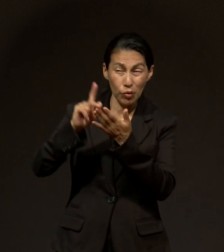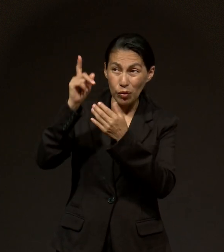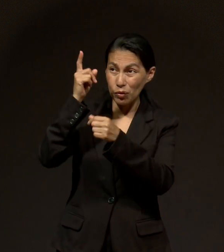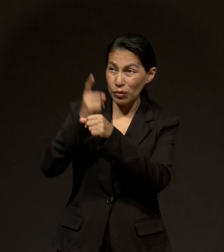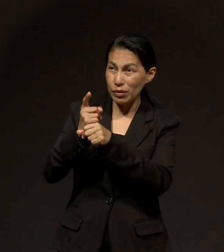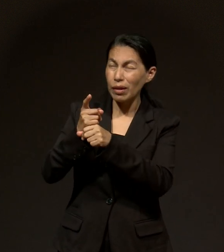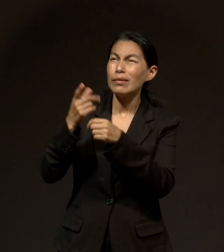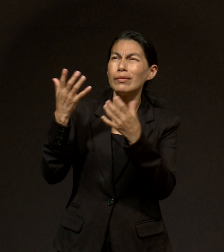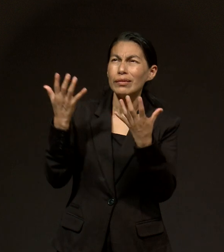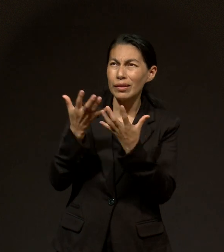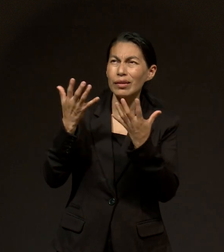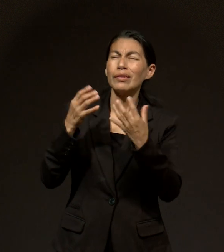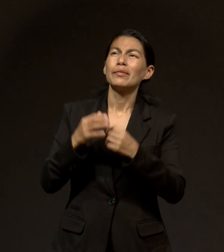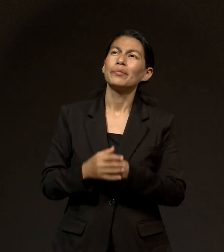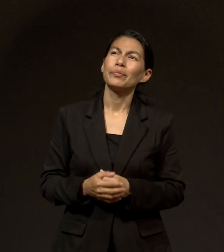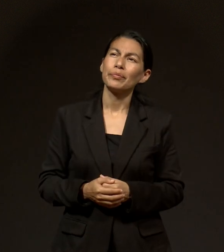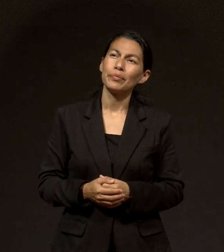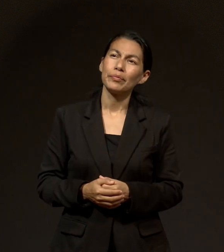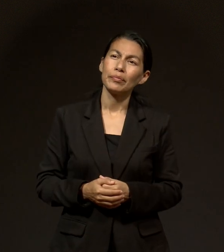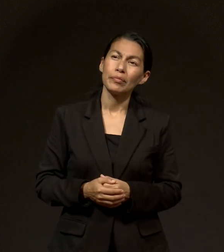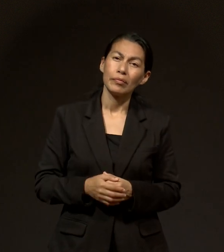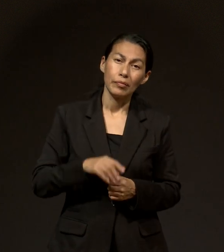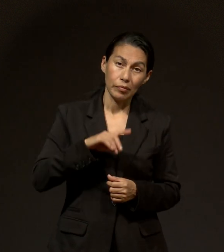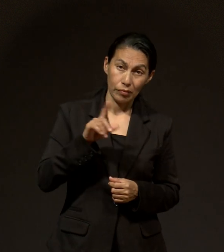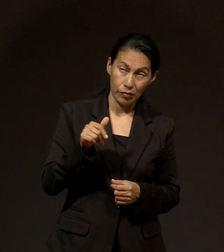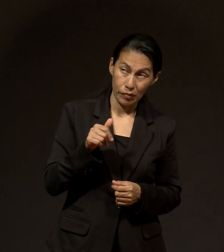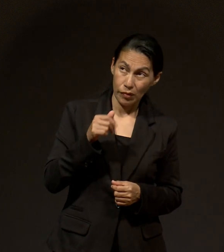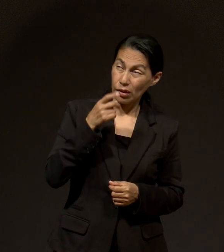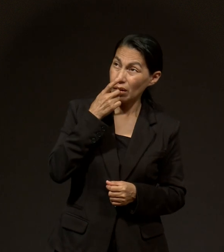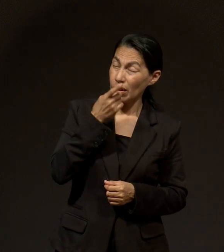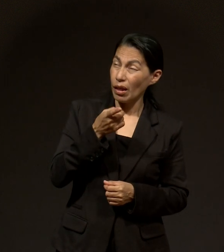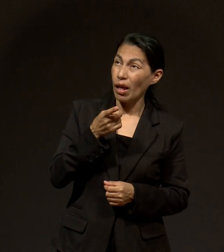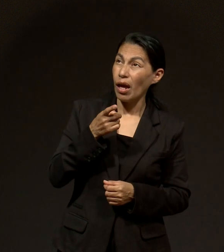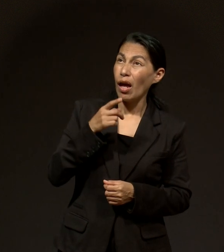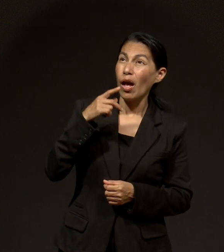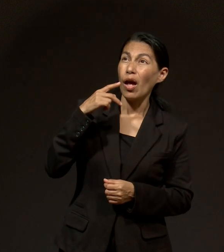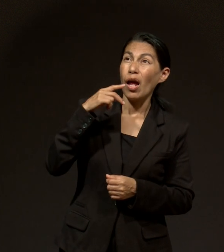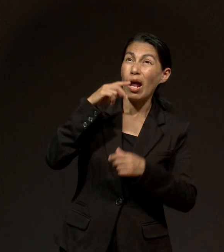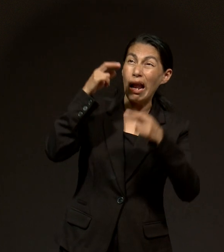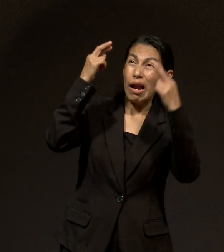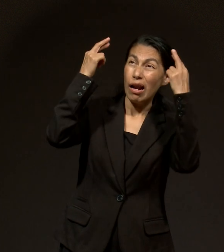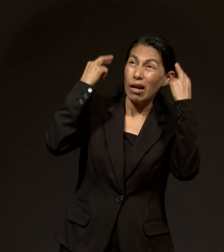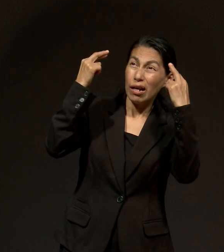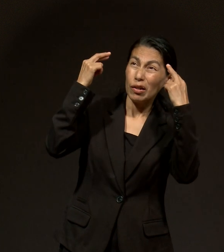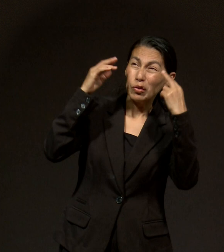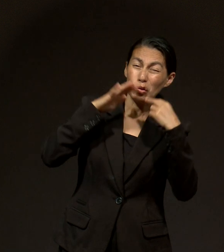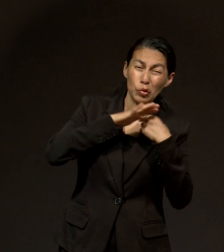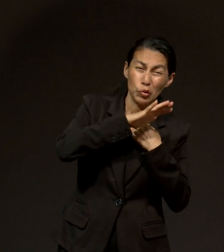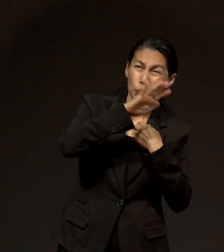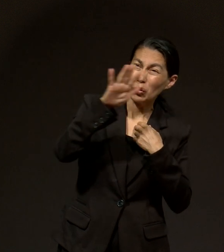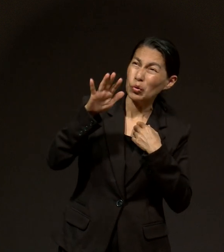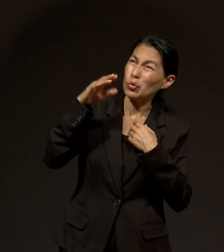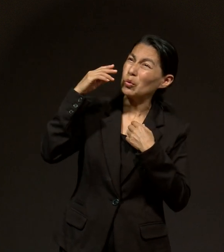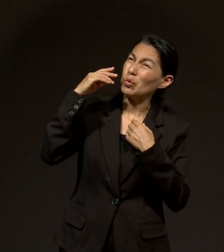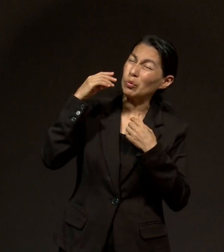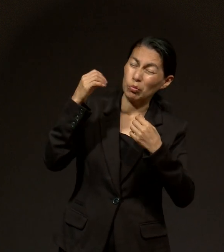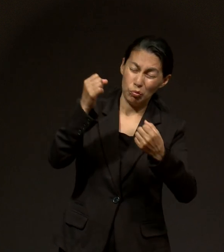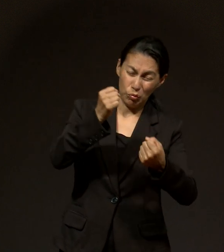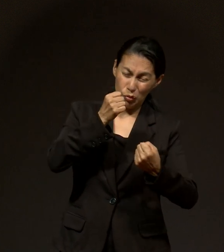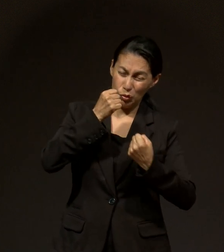reino, sea hecha tu voluntad. Y luego dicen, porque tuyo es el reino,